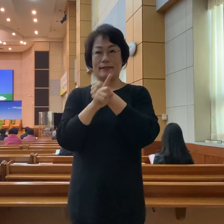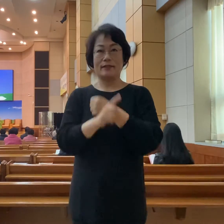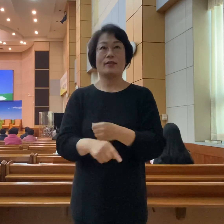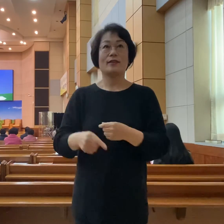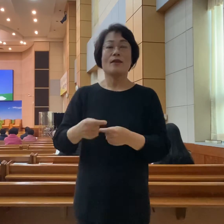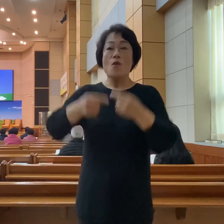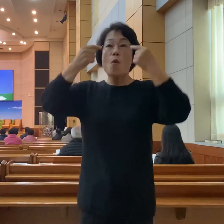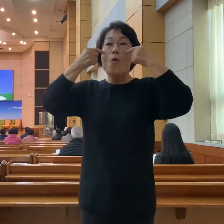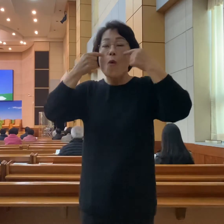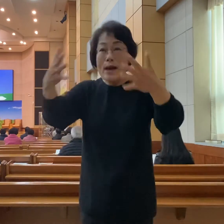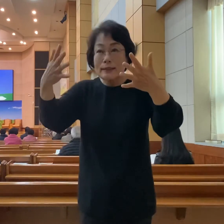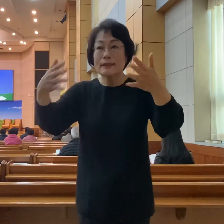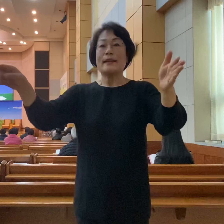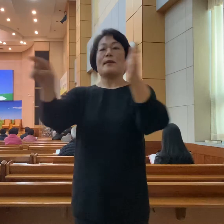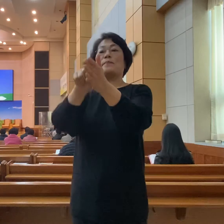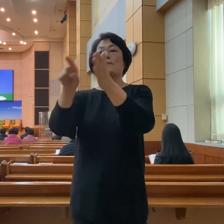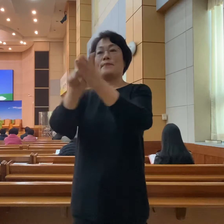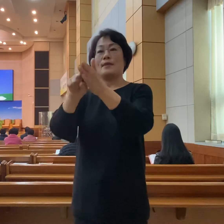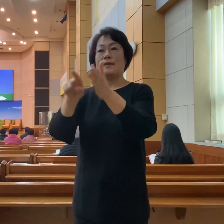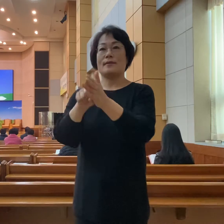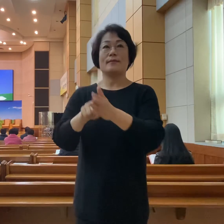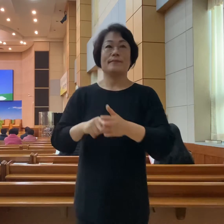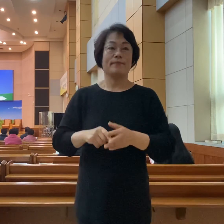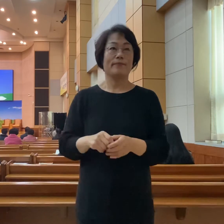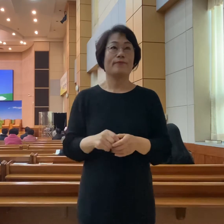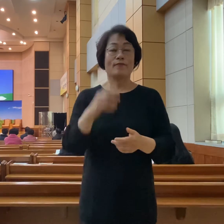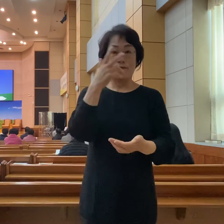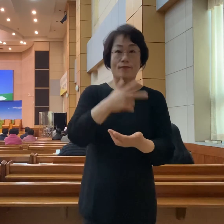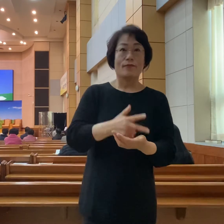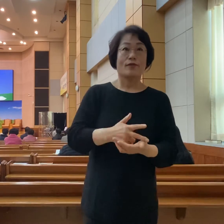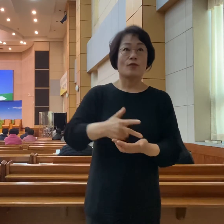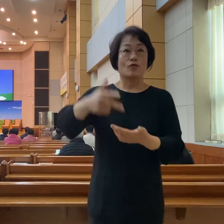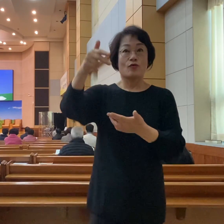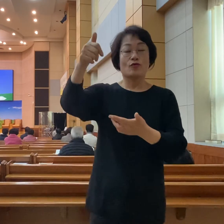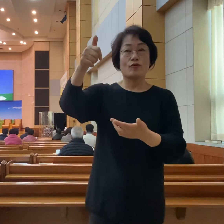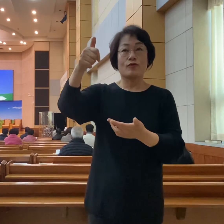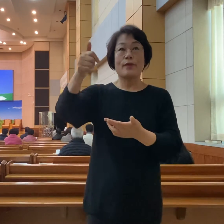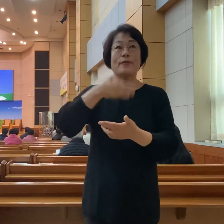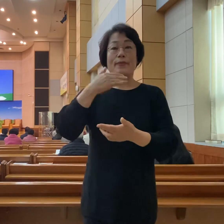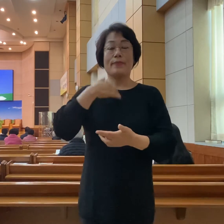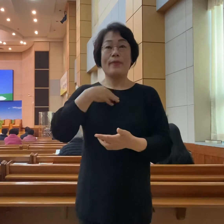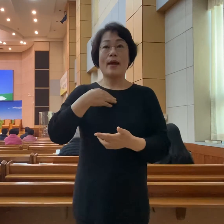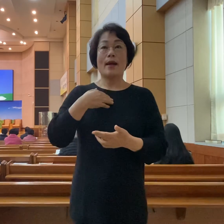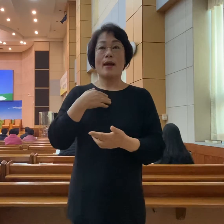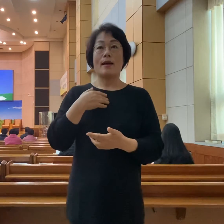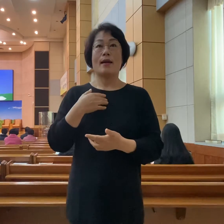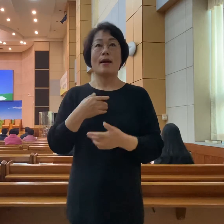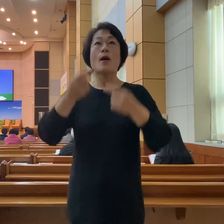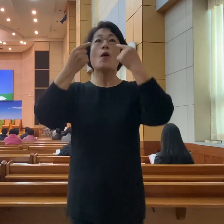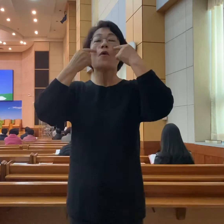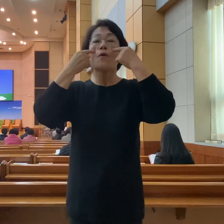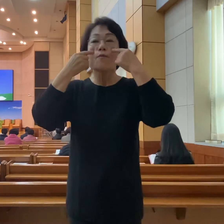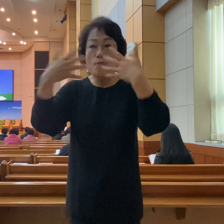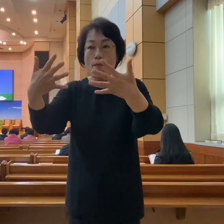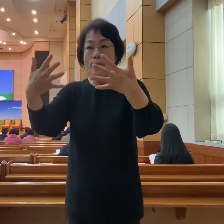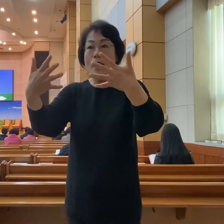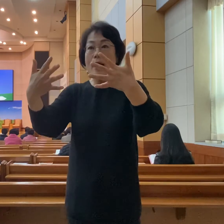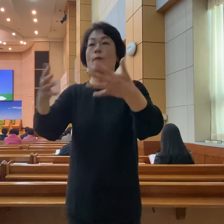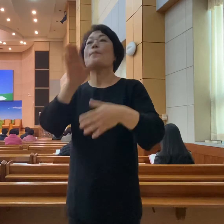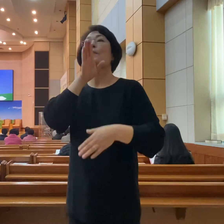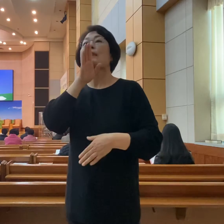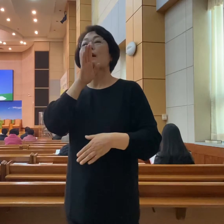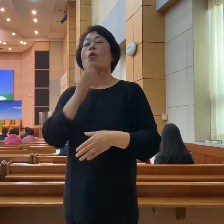확실히 믿는 걸 확신, 주관적으로, 객관적인 뿐만 아니라 주관적으로 내가 이거 분명하게